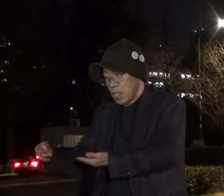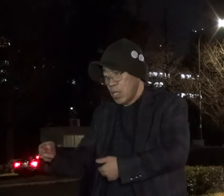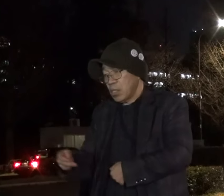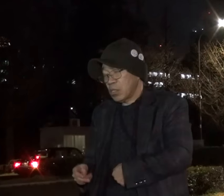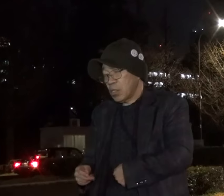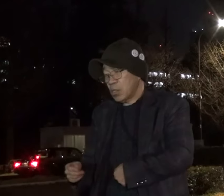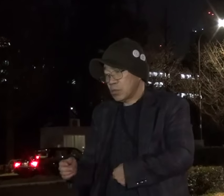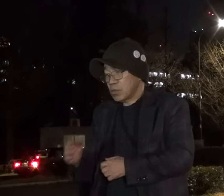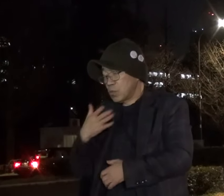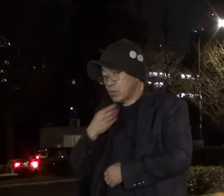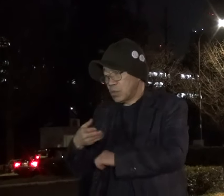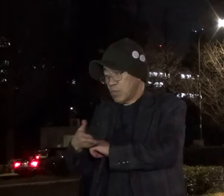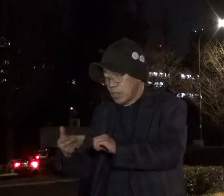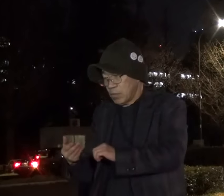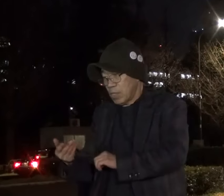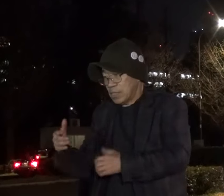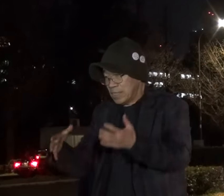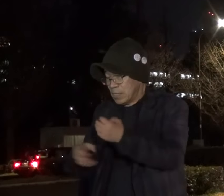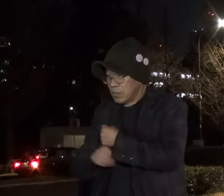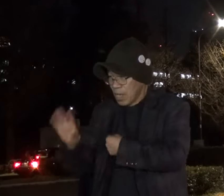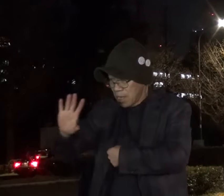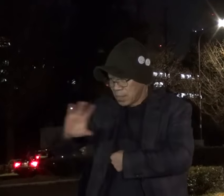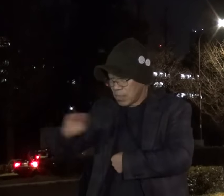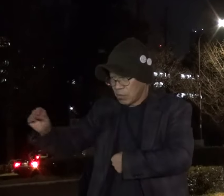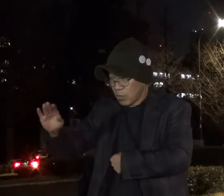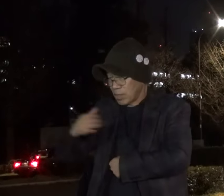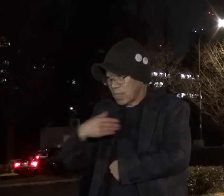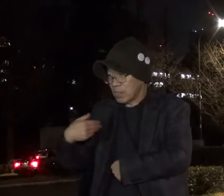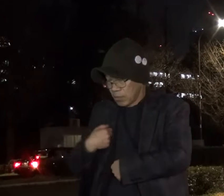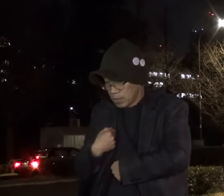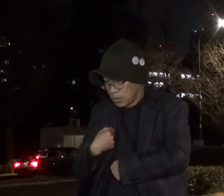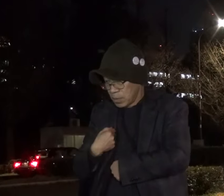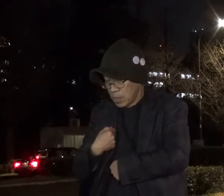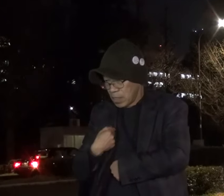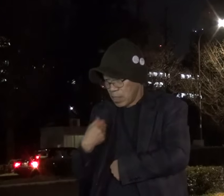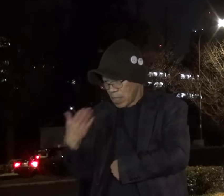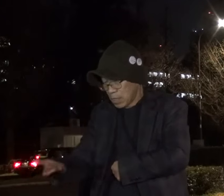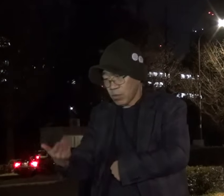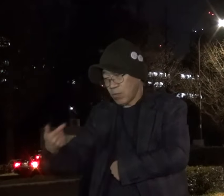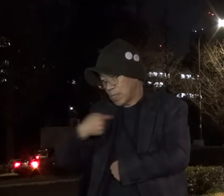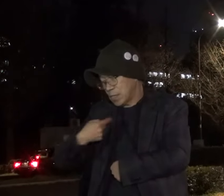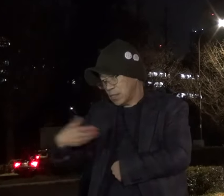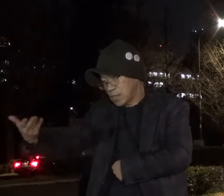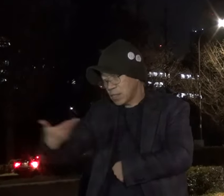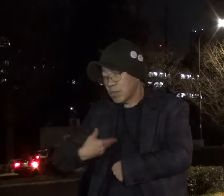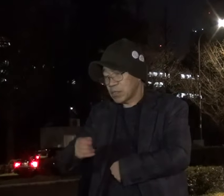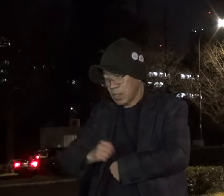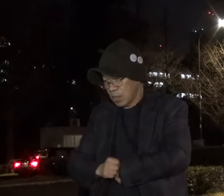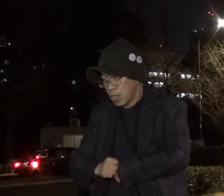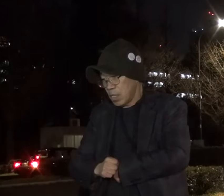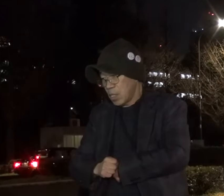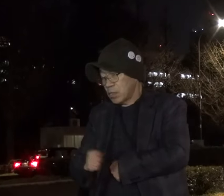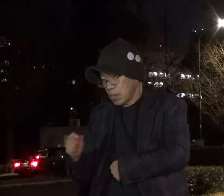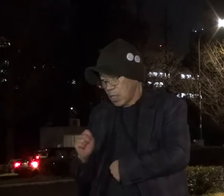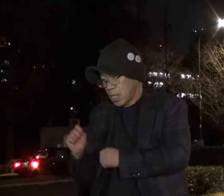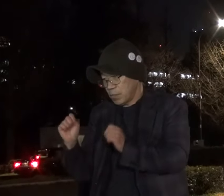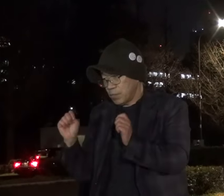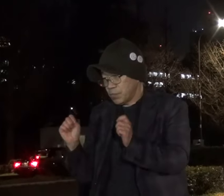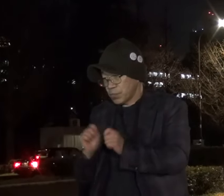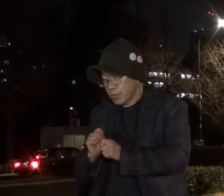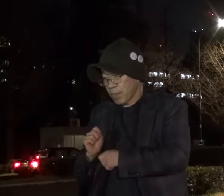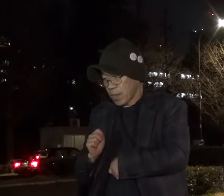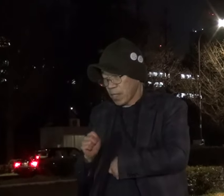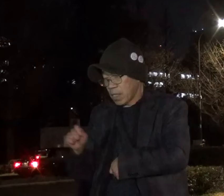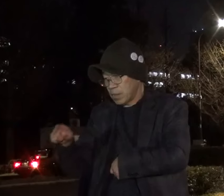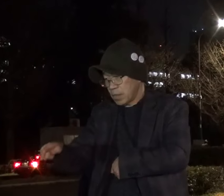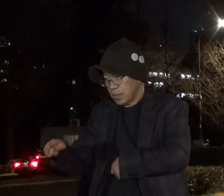んだと尋ねるので、私は故郷に戻ることもできず、避難先で一緒にいてあげることもできず、申し訳ない